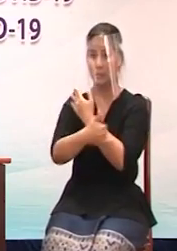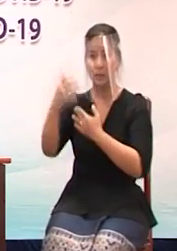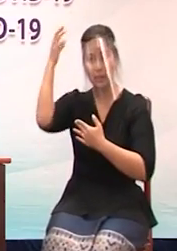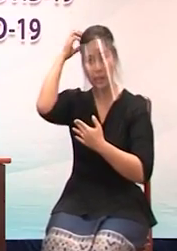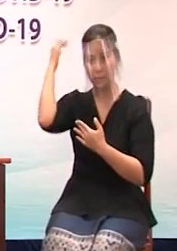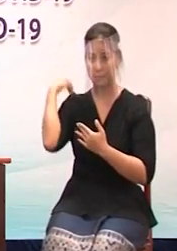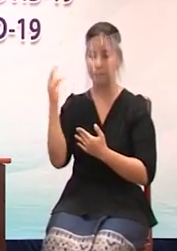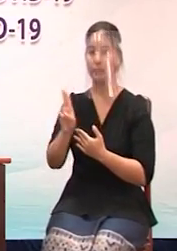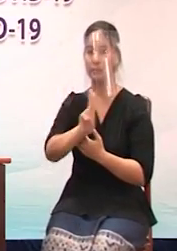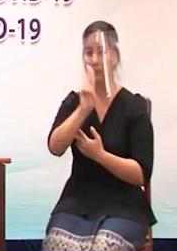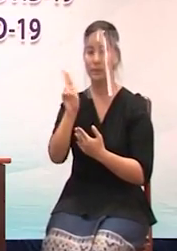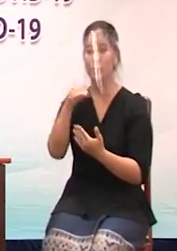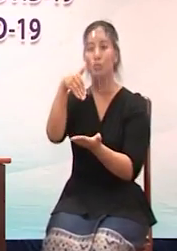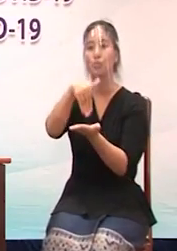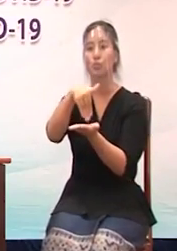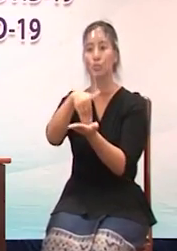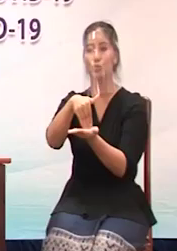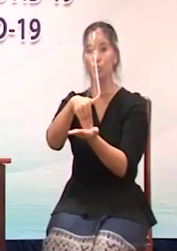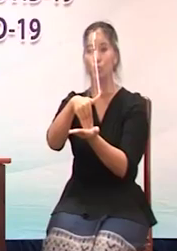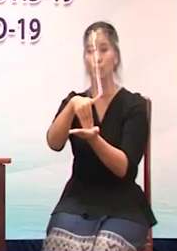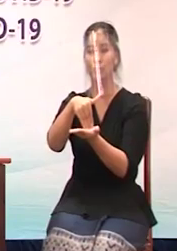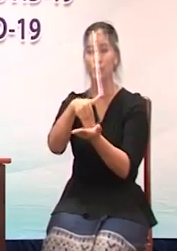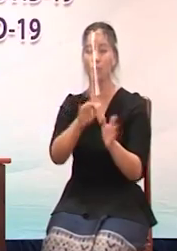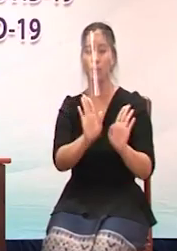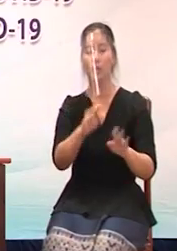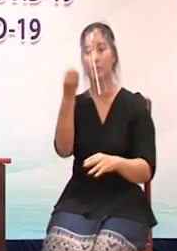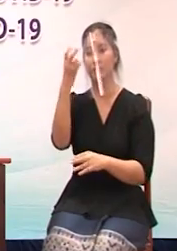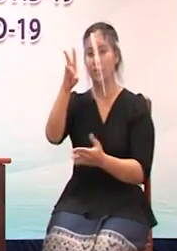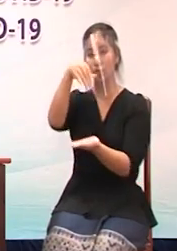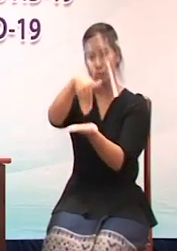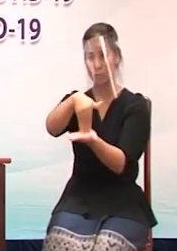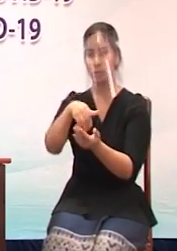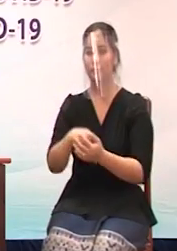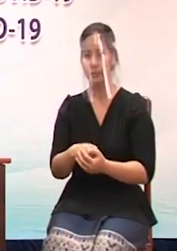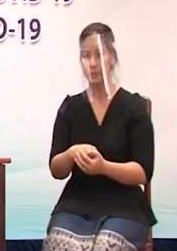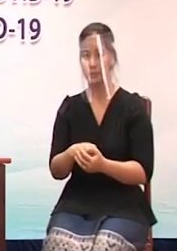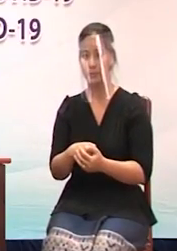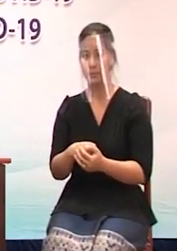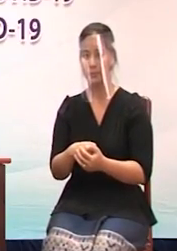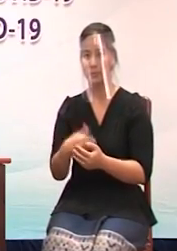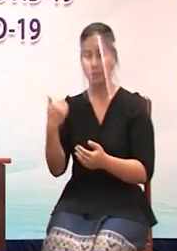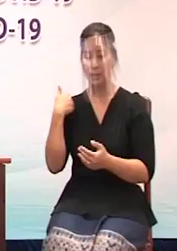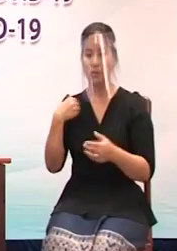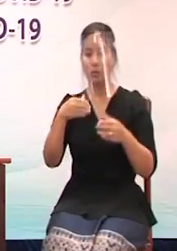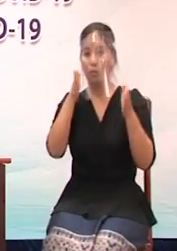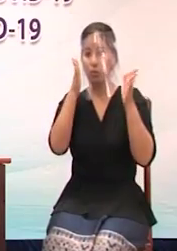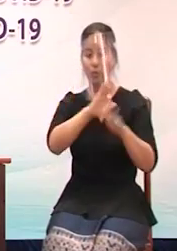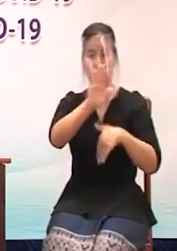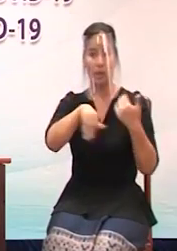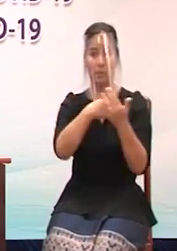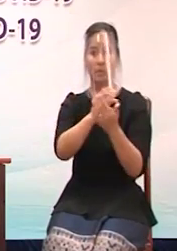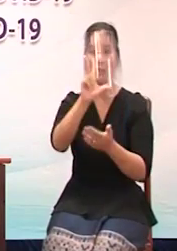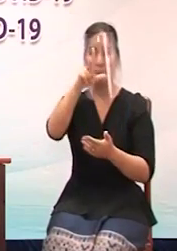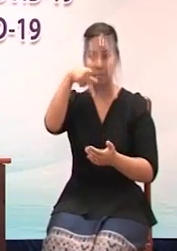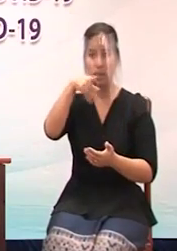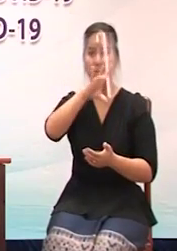ำใส่ศูนย์จำกัดบริเวณอยู่47ศูนย์และมีคนกักบริเวณอยู่ 3,407